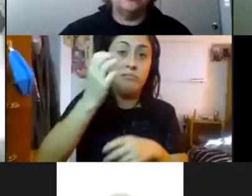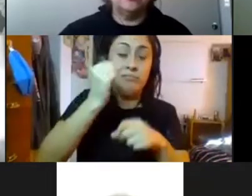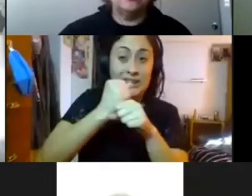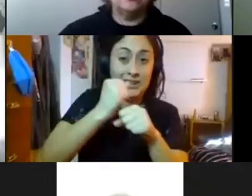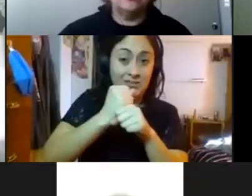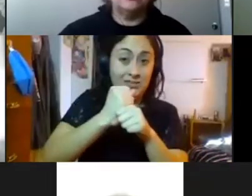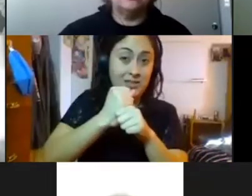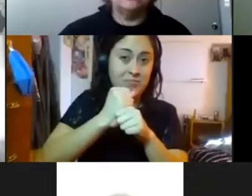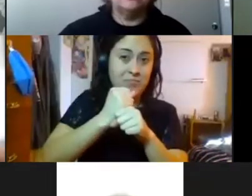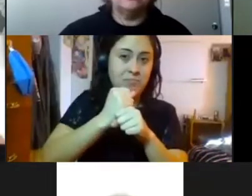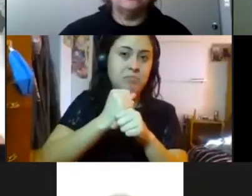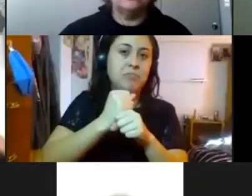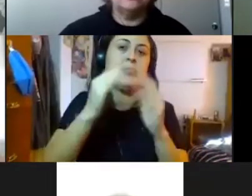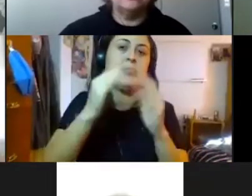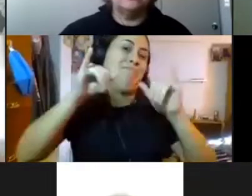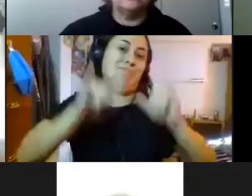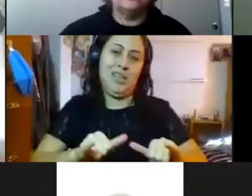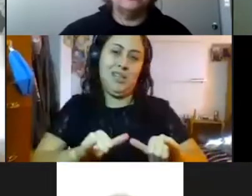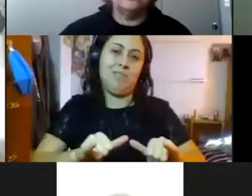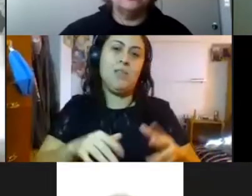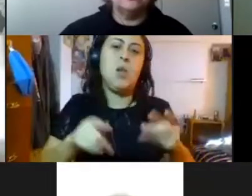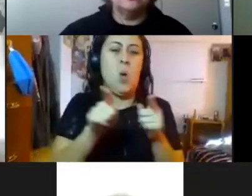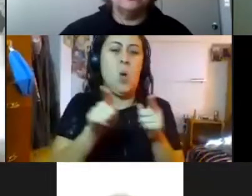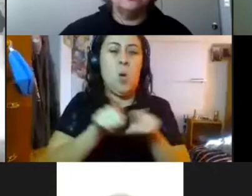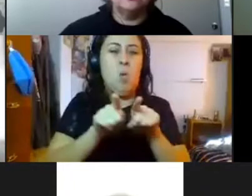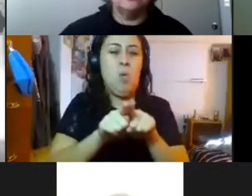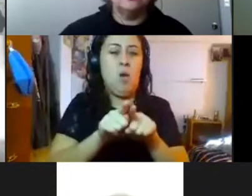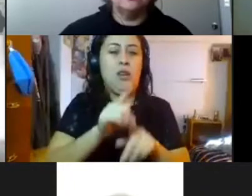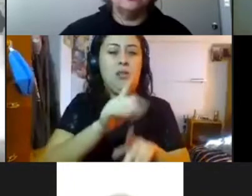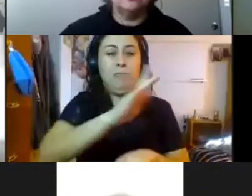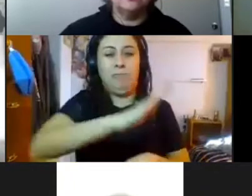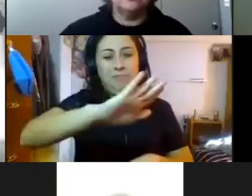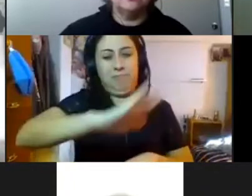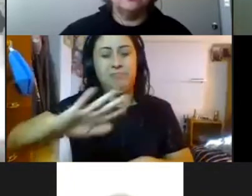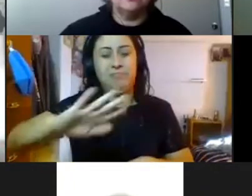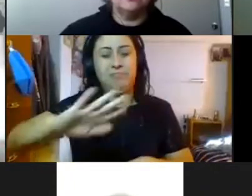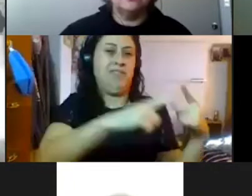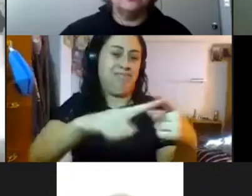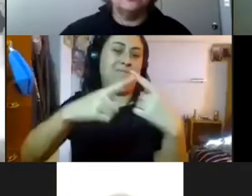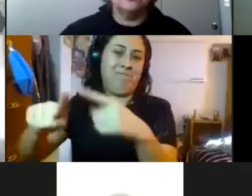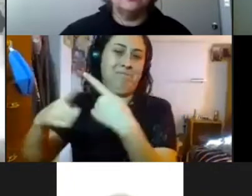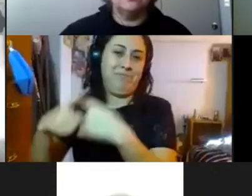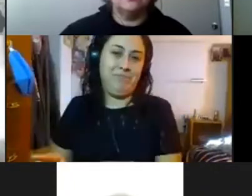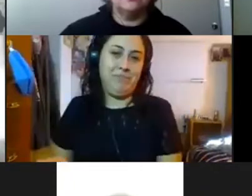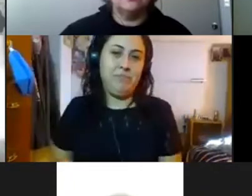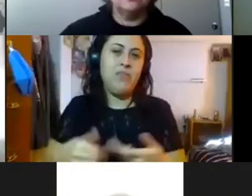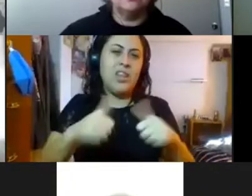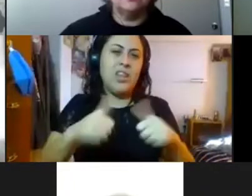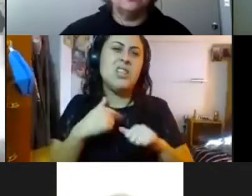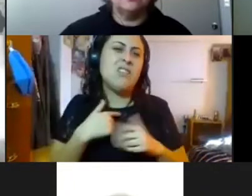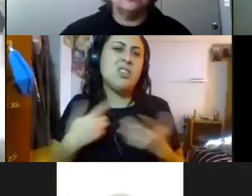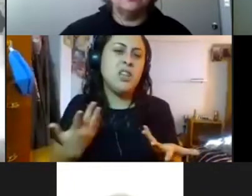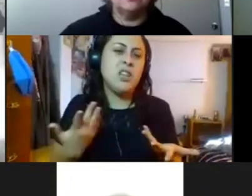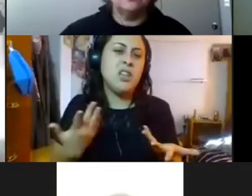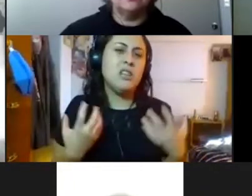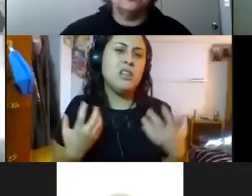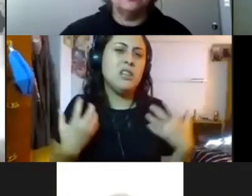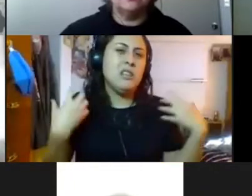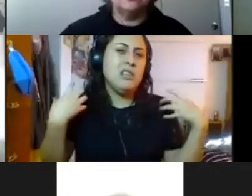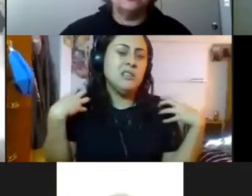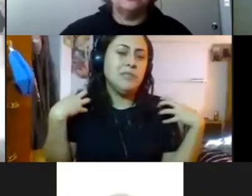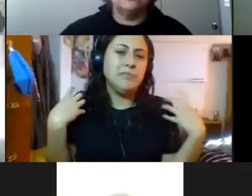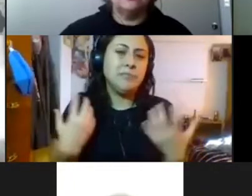entonces se han generado diferentes dinámicas. El desafío ha sido que tenemos una cantidad de